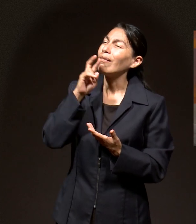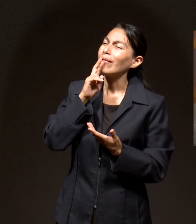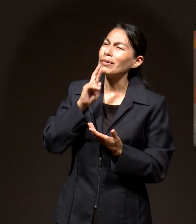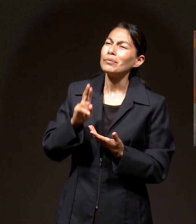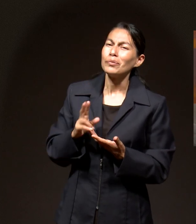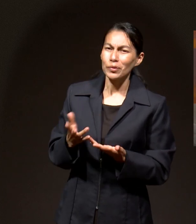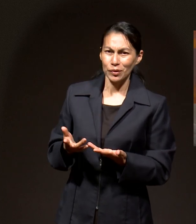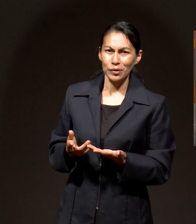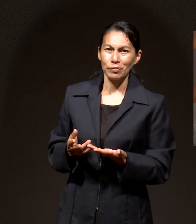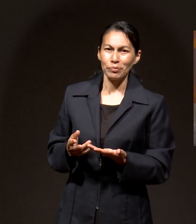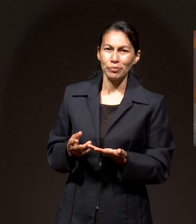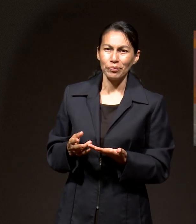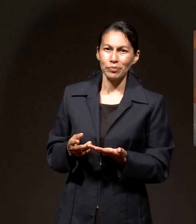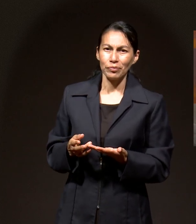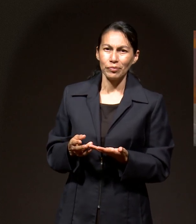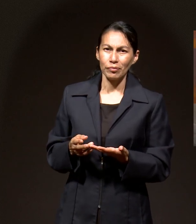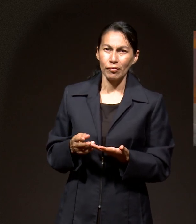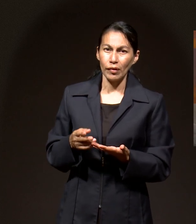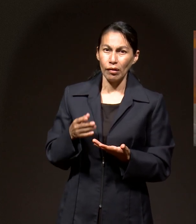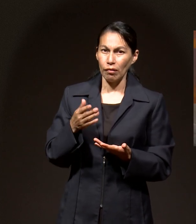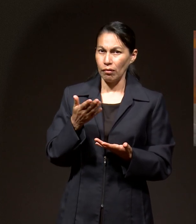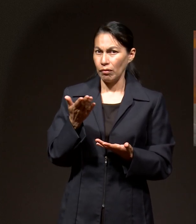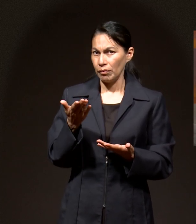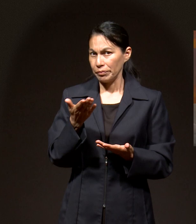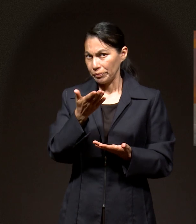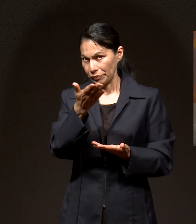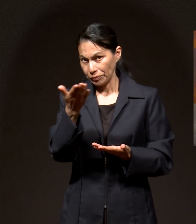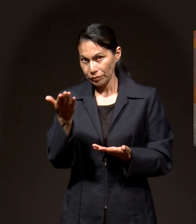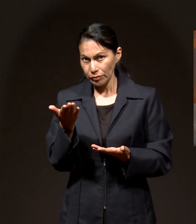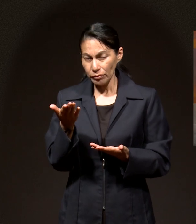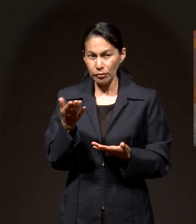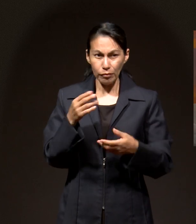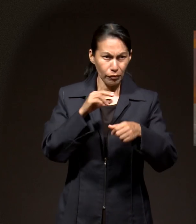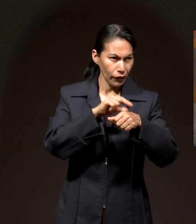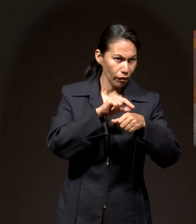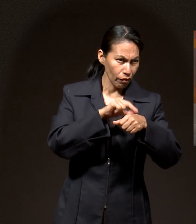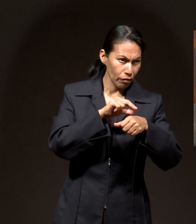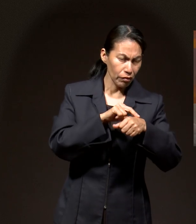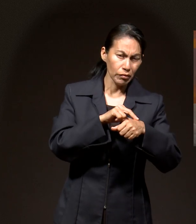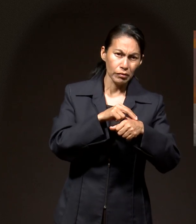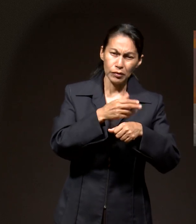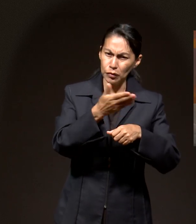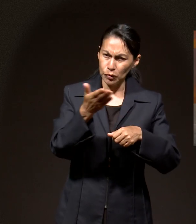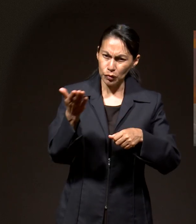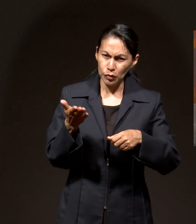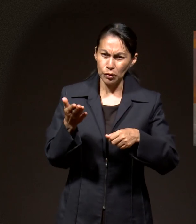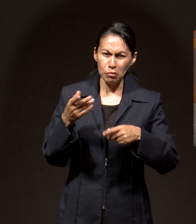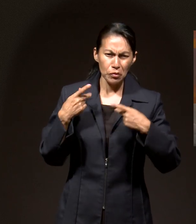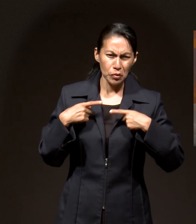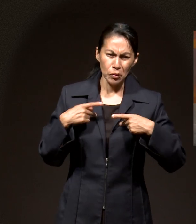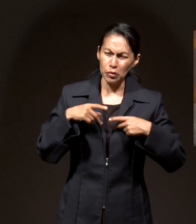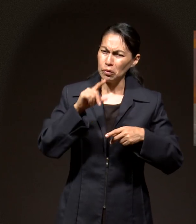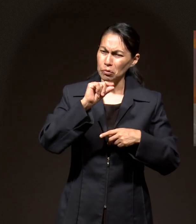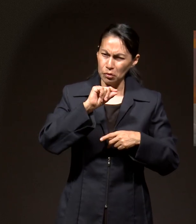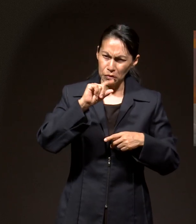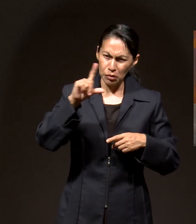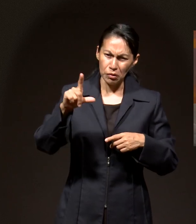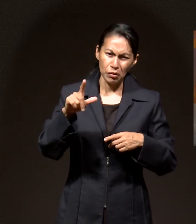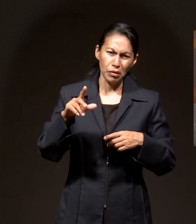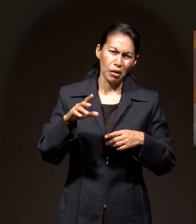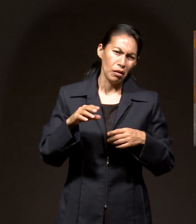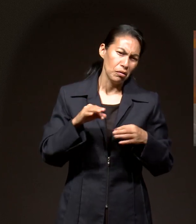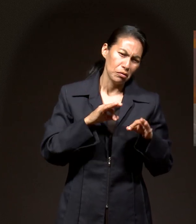va a responder. Entonces, cuando, no nada más aquellos que nos están escuchando del campo médico, ¿no? Uh-huh. En